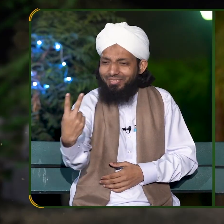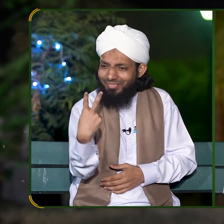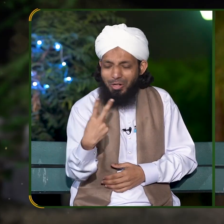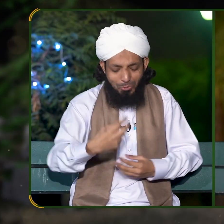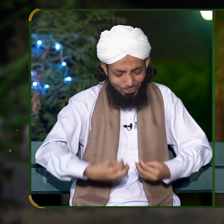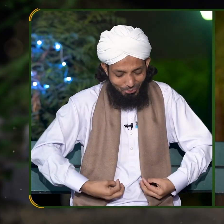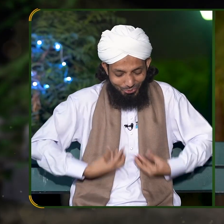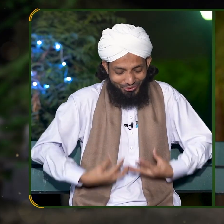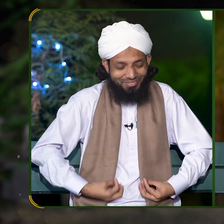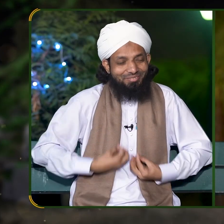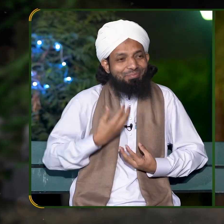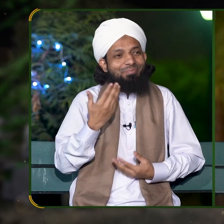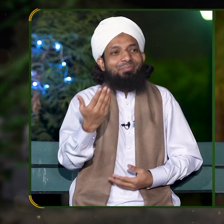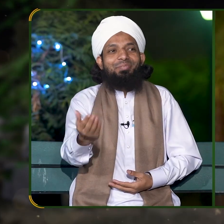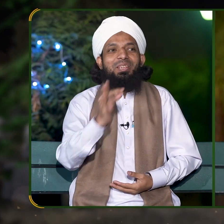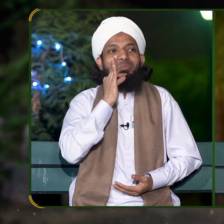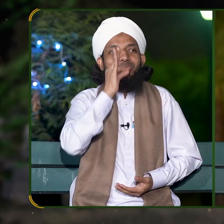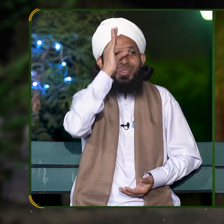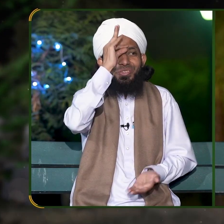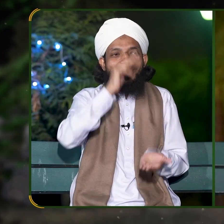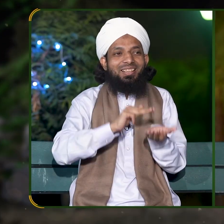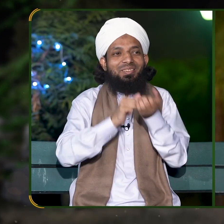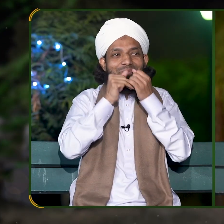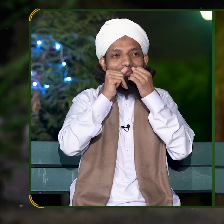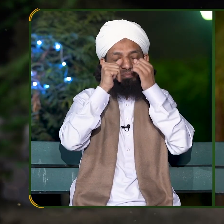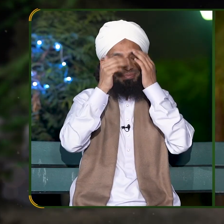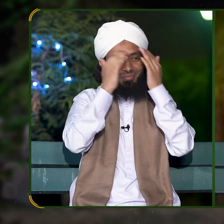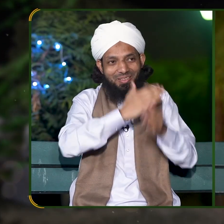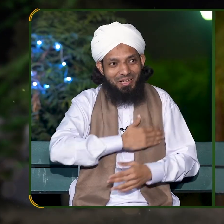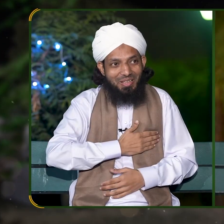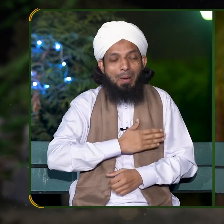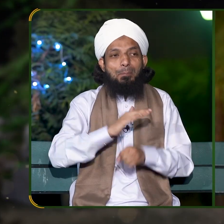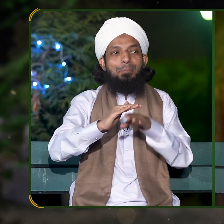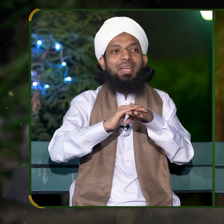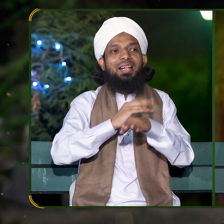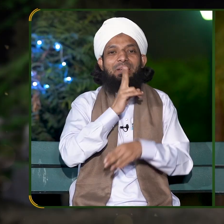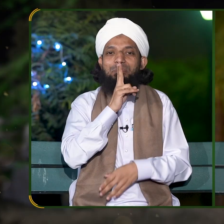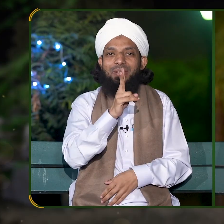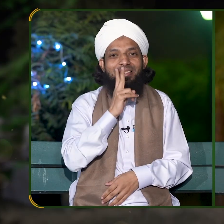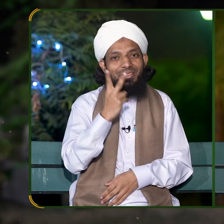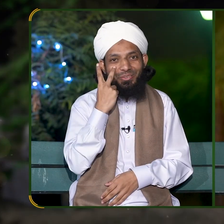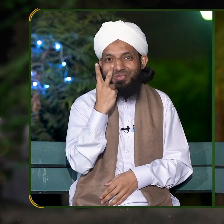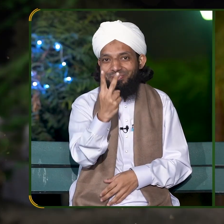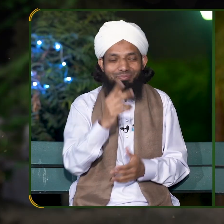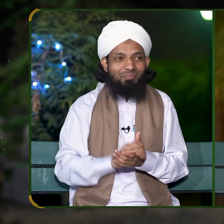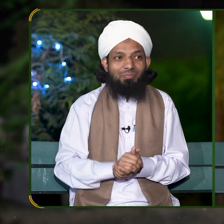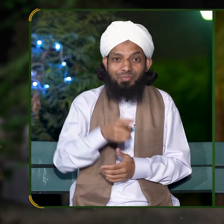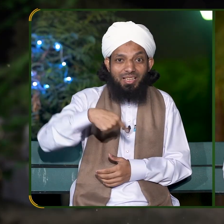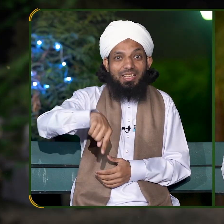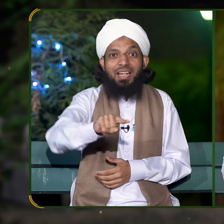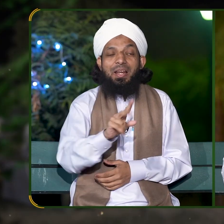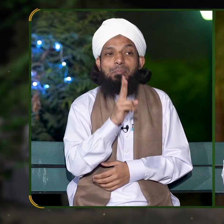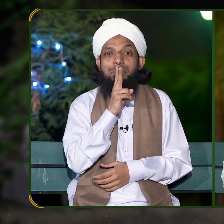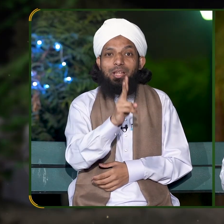کرتے تھے۔ دیکھیے کریم آقا صلی اللہ علیہ وسلم کی یہ وہ پیاری باتیں ہیں جو ہم سن رہے ہیں، اگر ہم ان باتوں